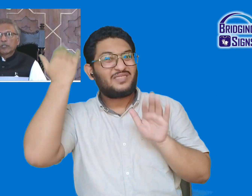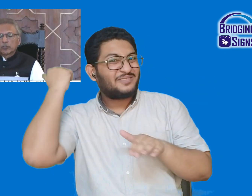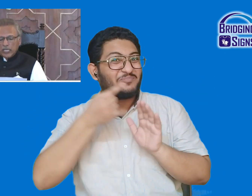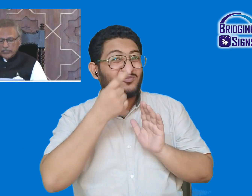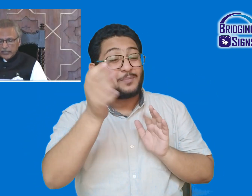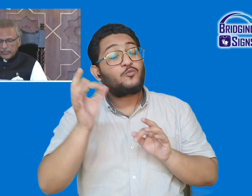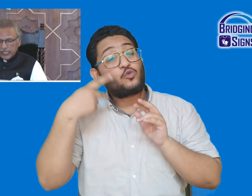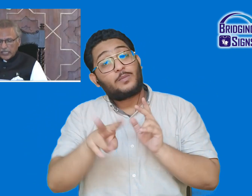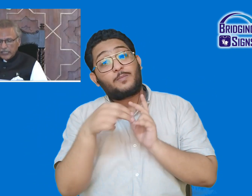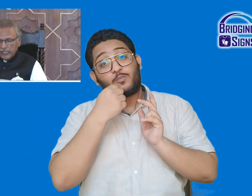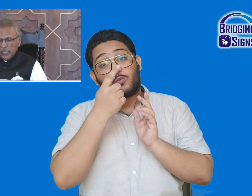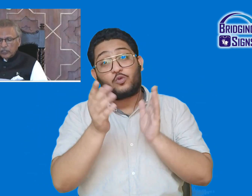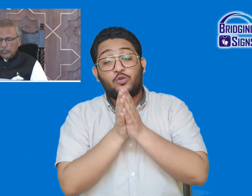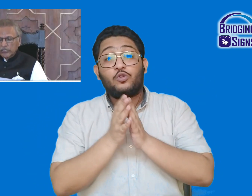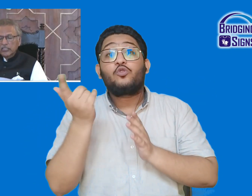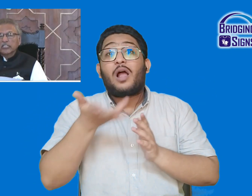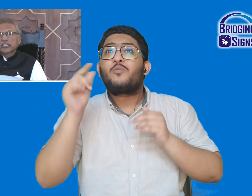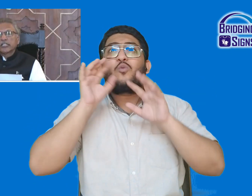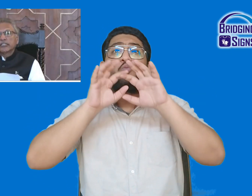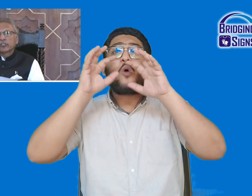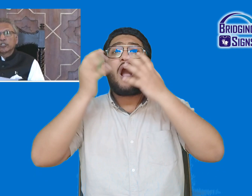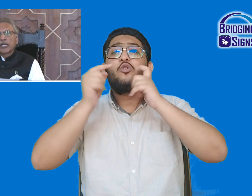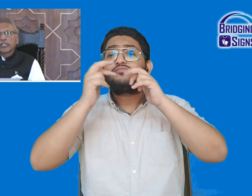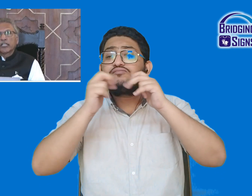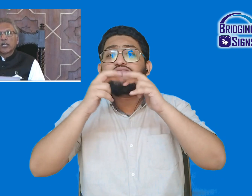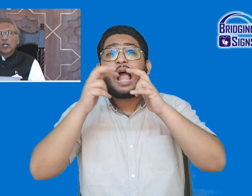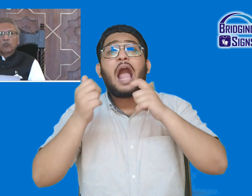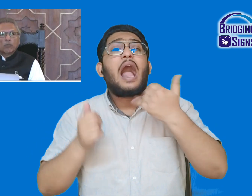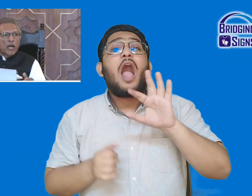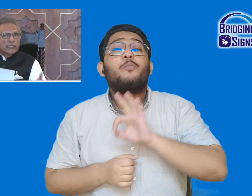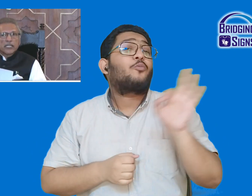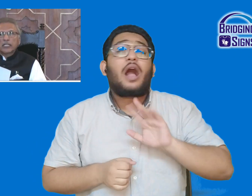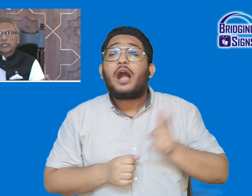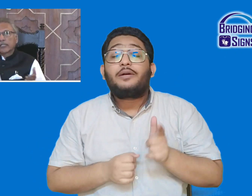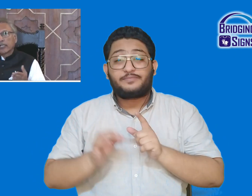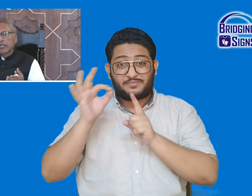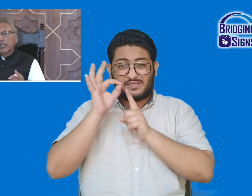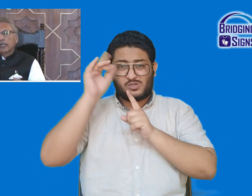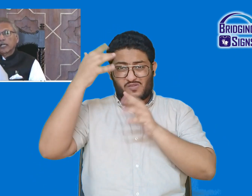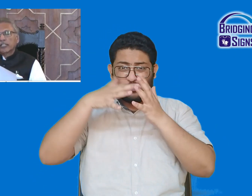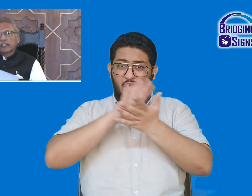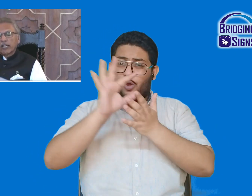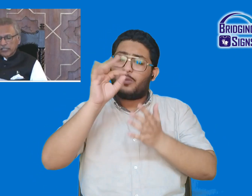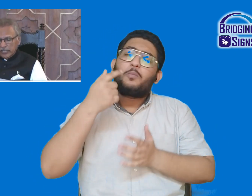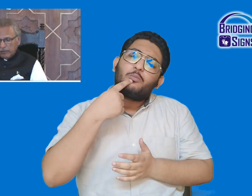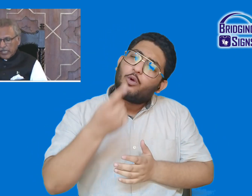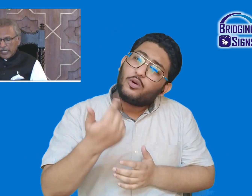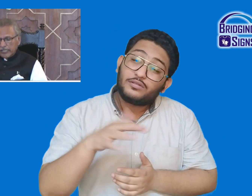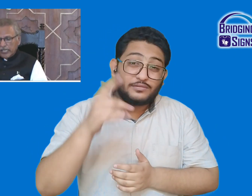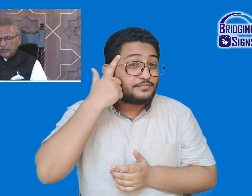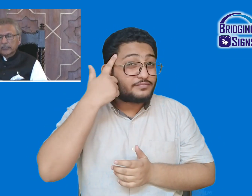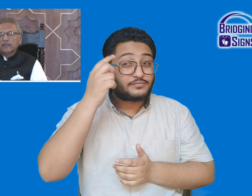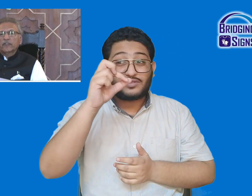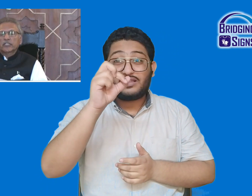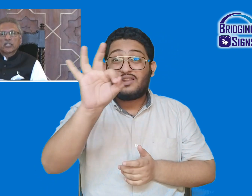وقت بھی گزارش یہی کی جا رہی ہے، کیونکہ جتنی سٹڈیز ہیں دنیا کے اندر، وہ پاکستان کے اندر ہیلتھ ایڈوائزر نے یہ بتایا